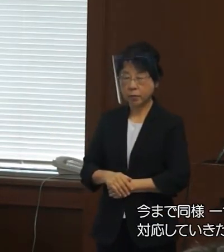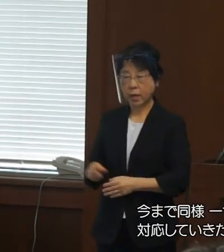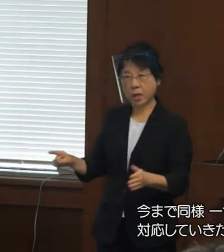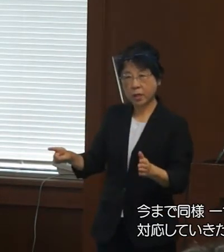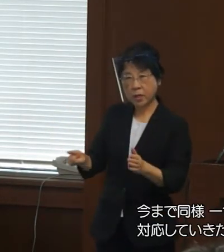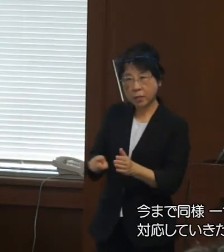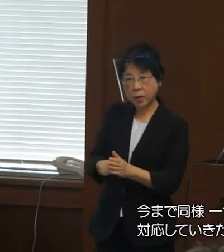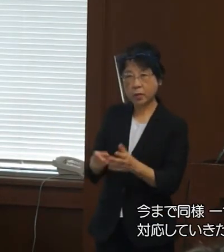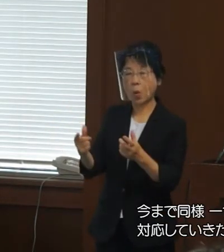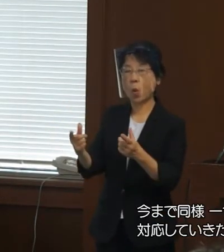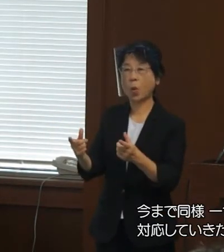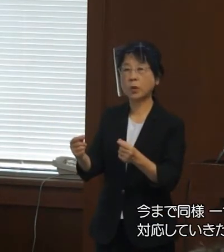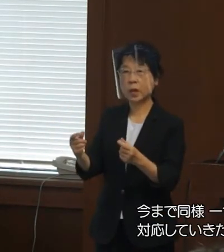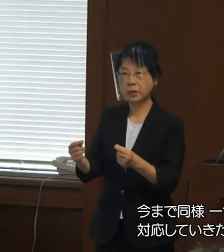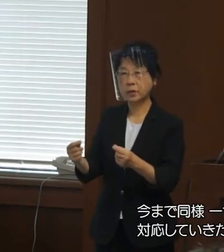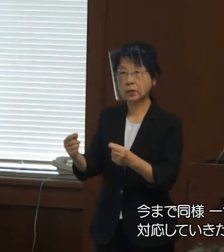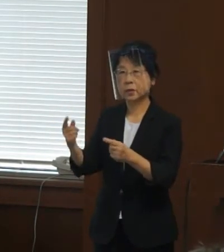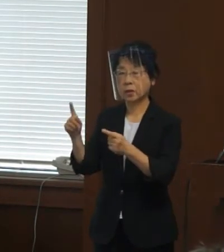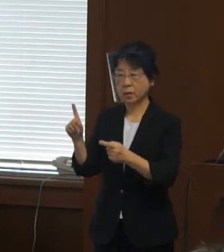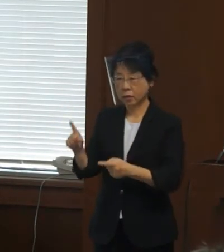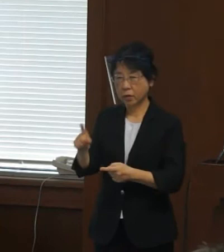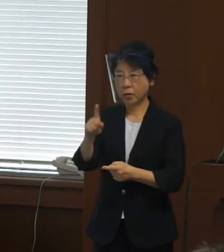寧に対応していきたいと思っています。